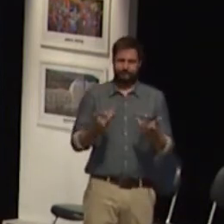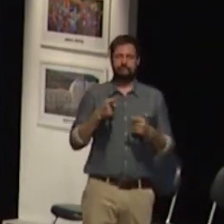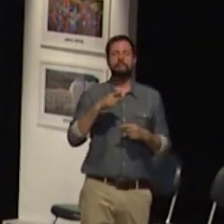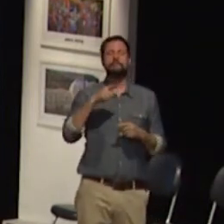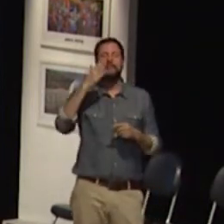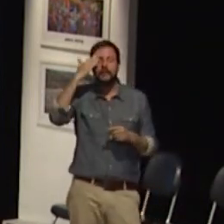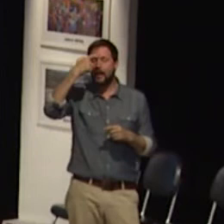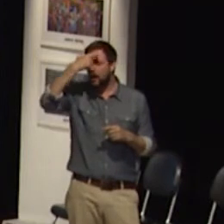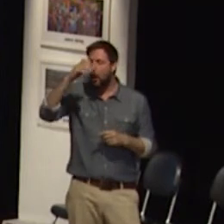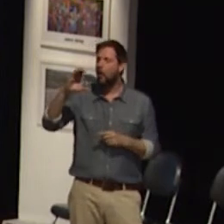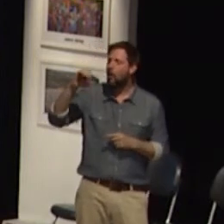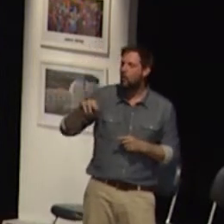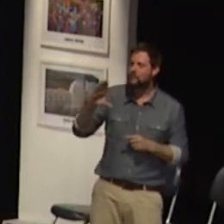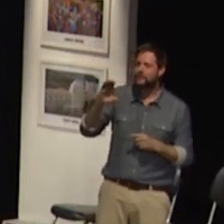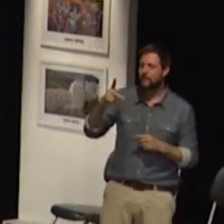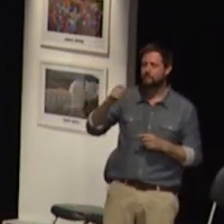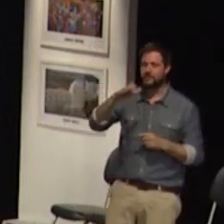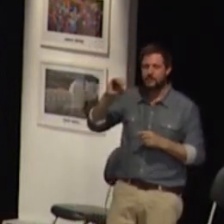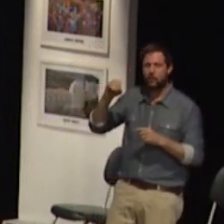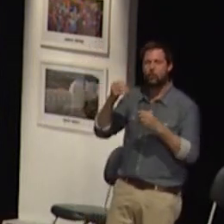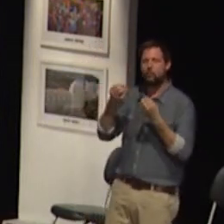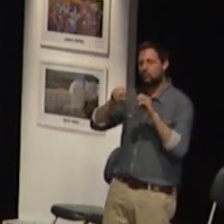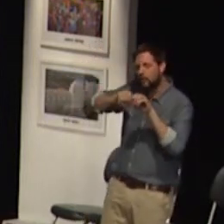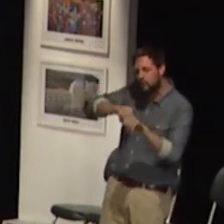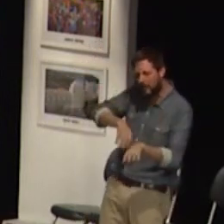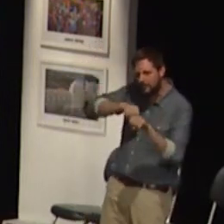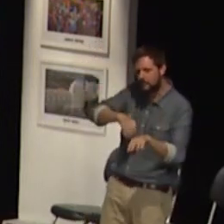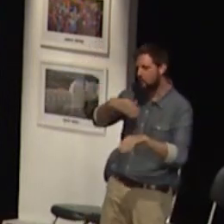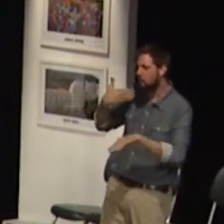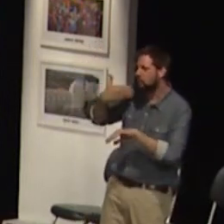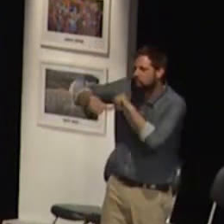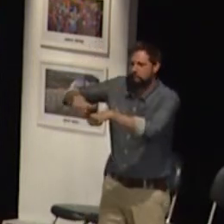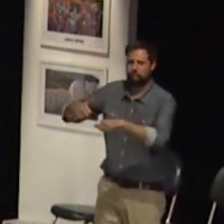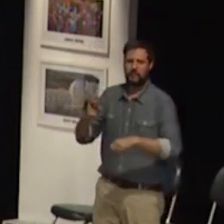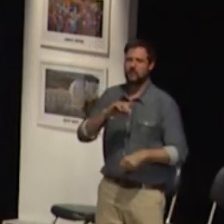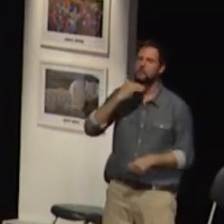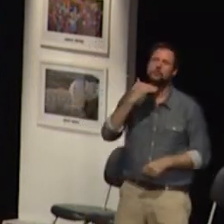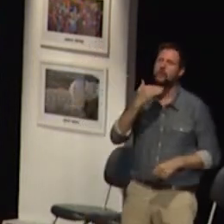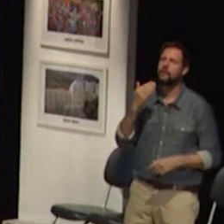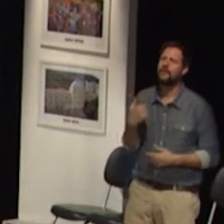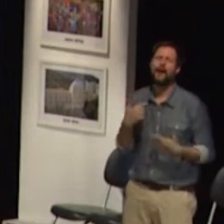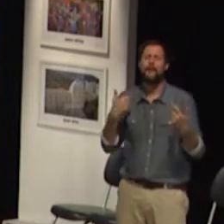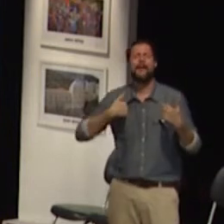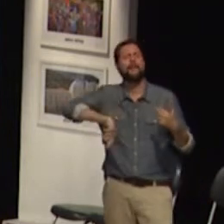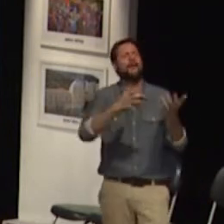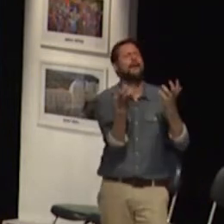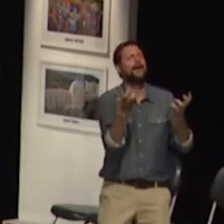reunião que a gente vai ter, né, para essa concepção de educação, dessa mudança de educação.